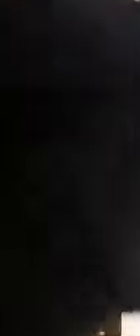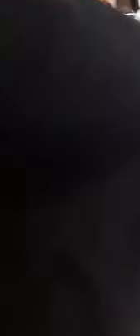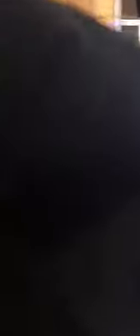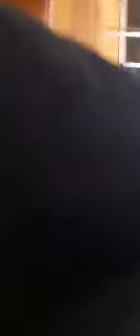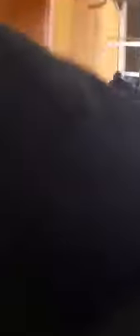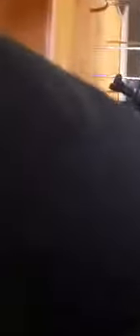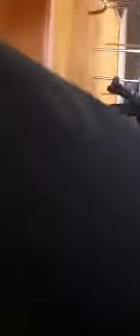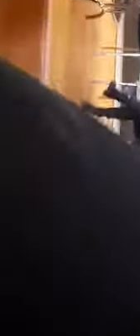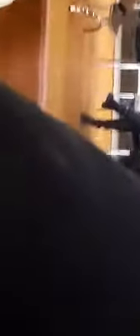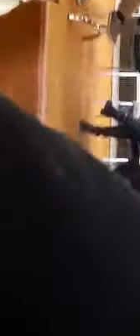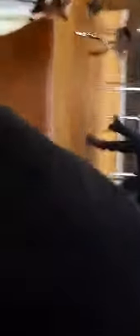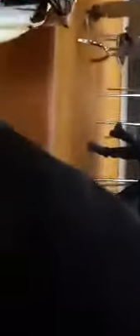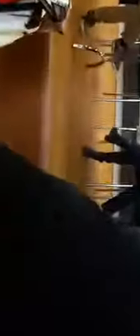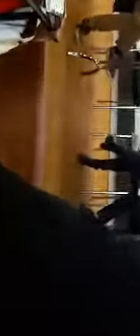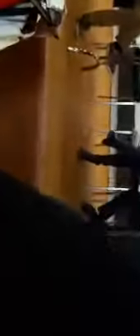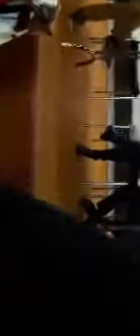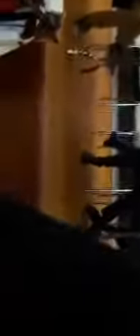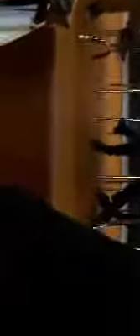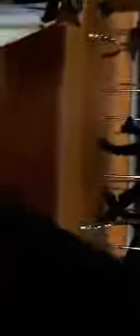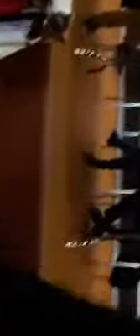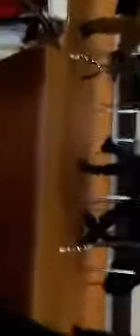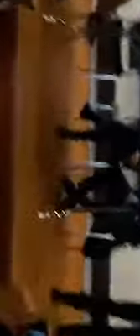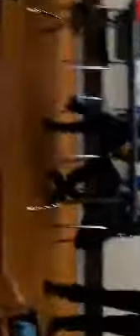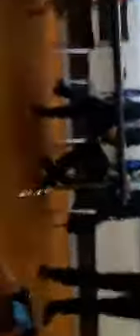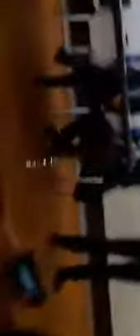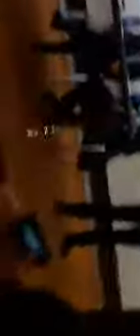a todas las organizaciones de la sociedad civil